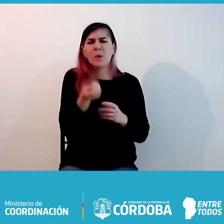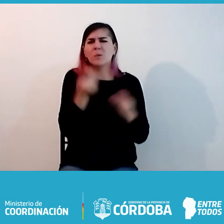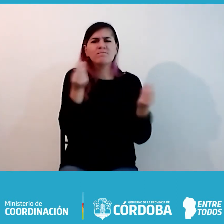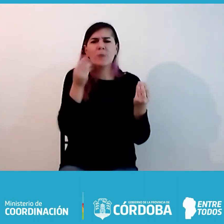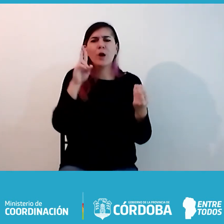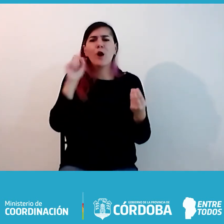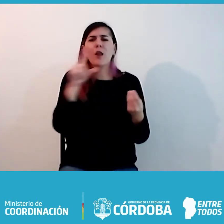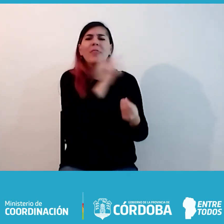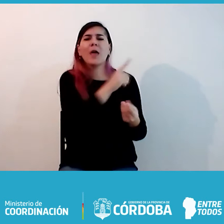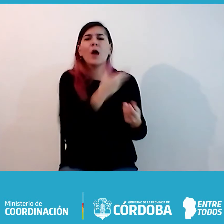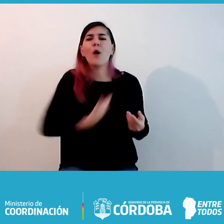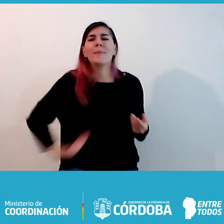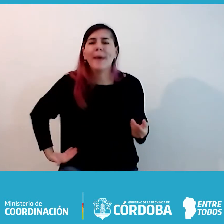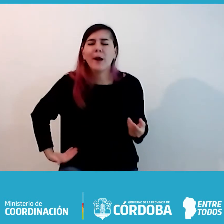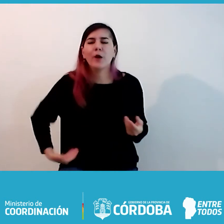en Córdoba